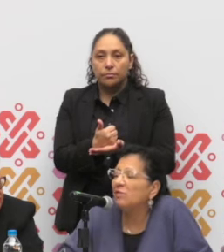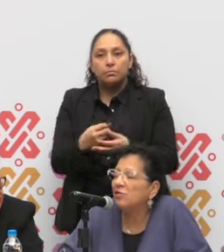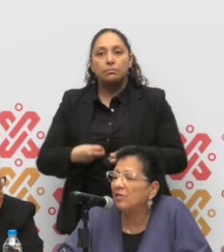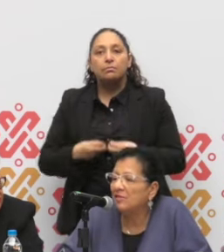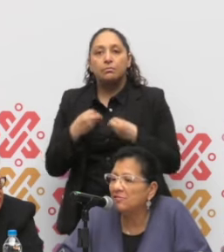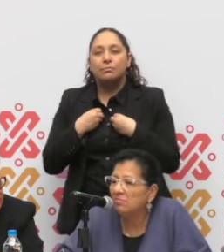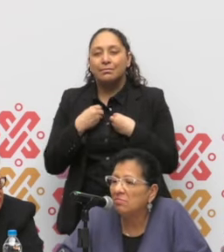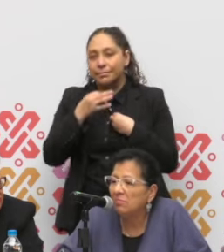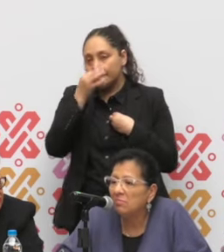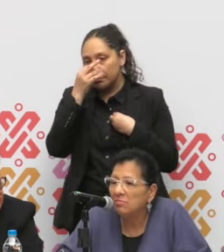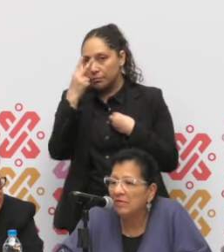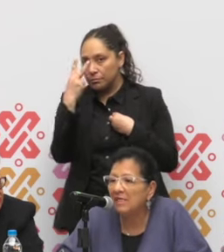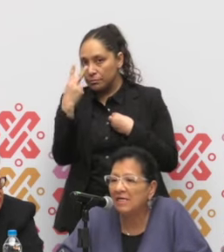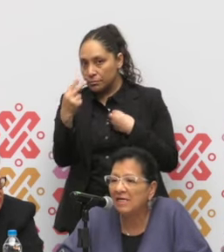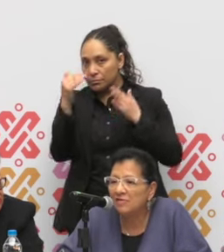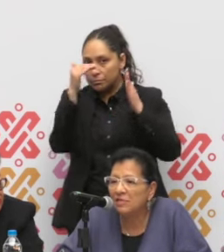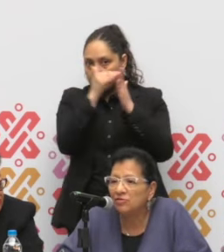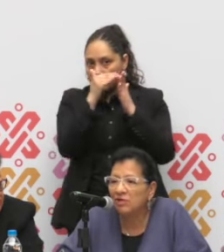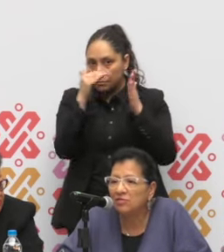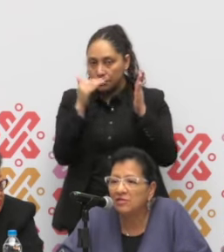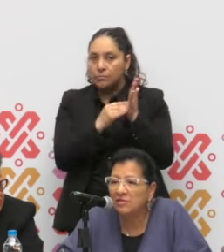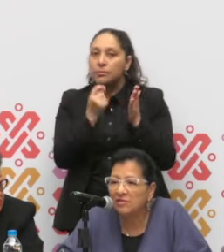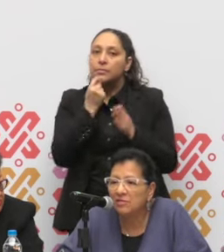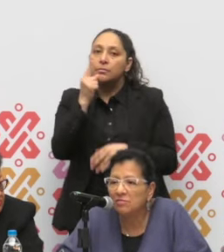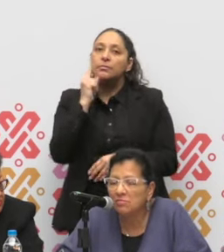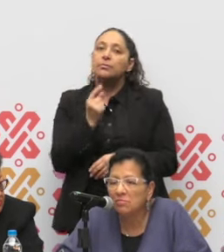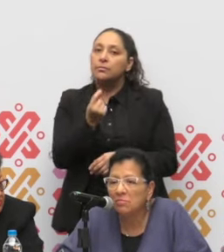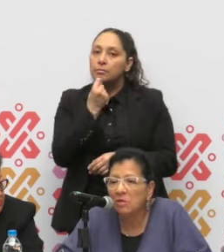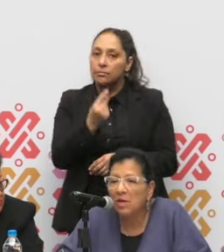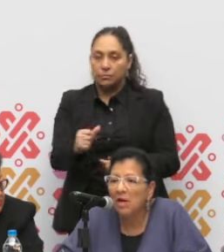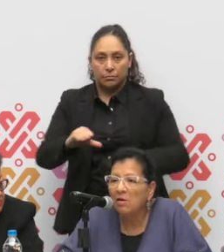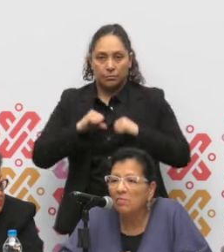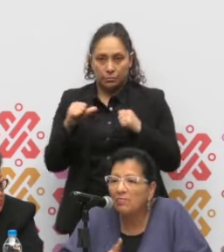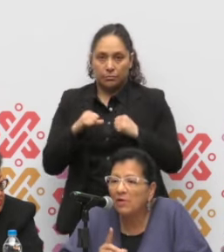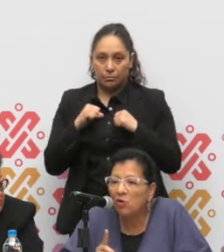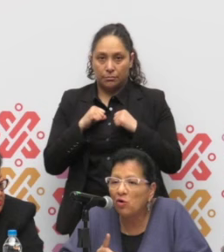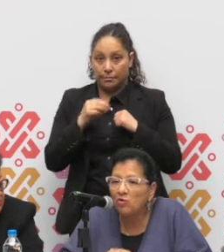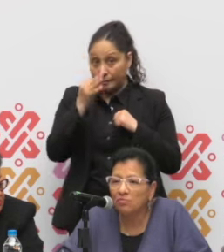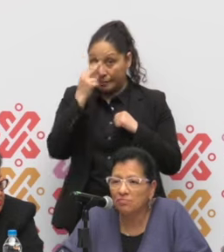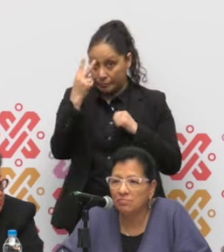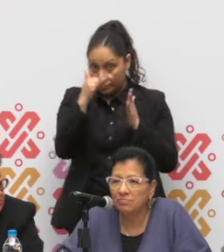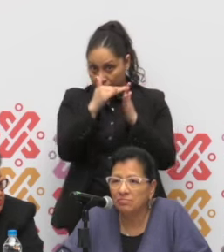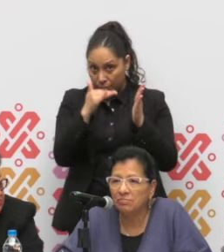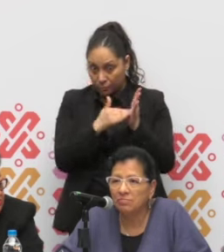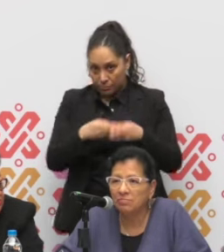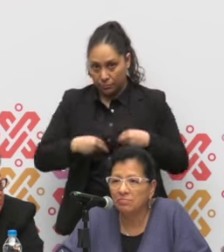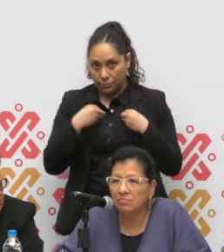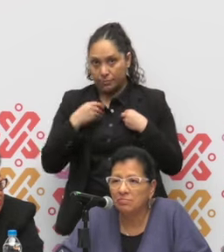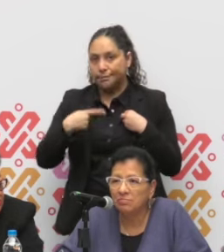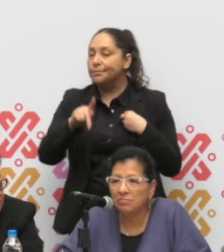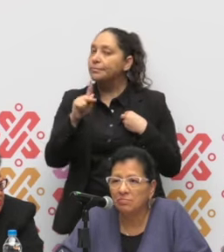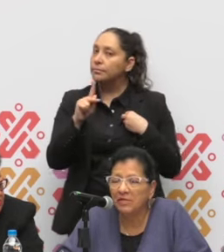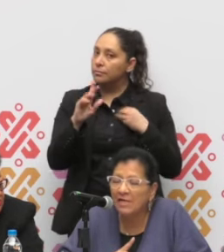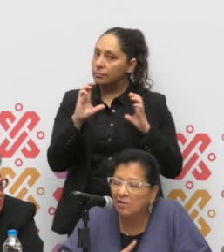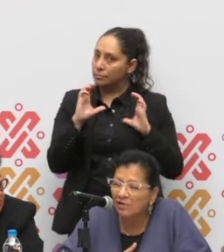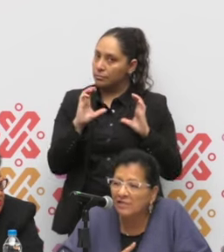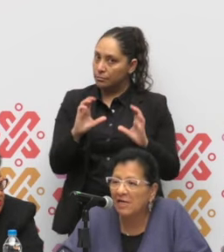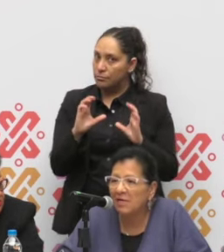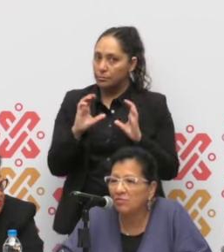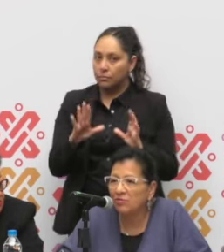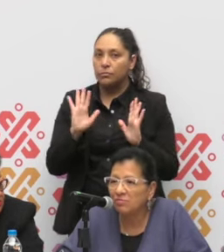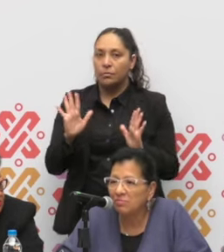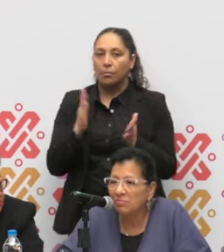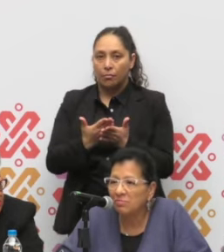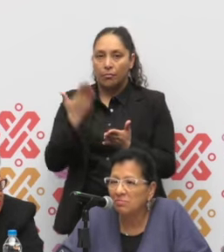casi 2 millones de niñas, niños y adolescentes, pero ojo, y ya lo